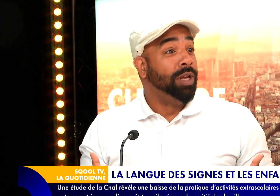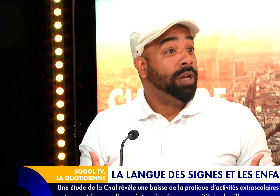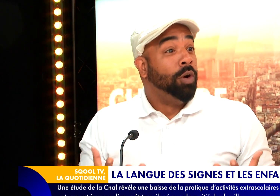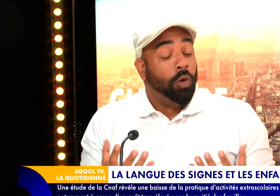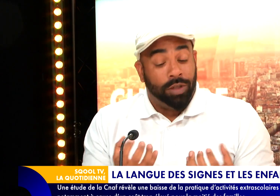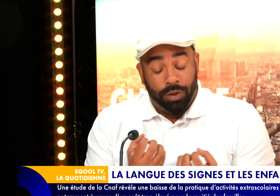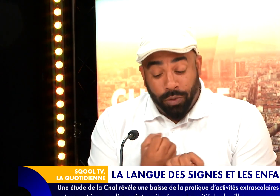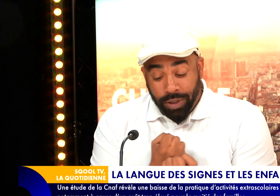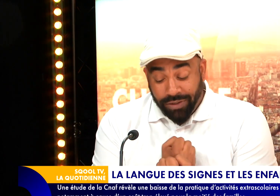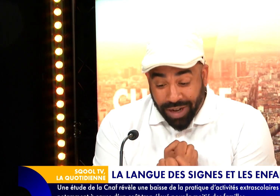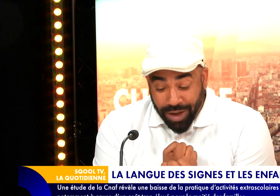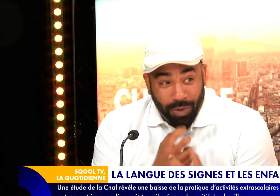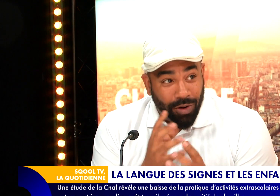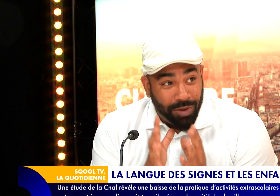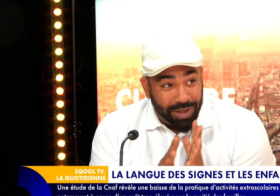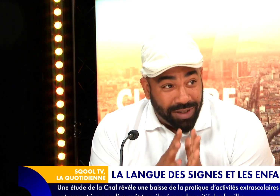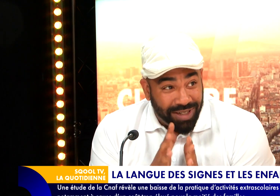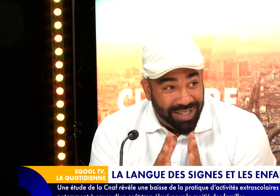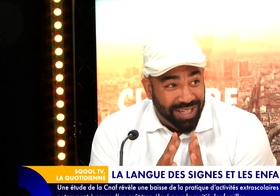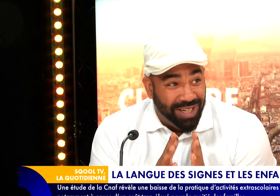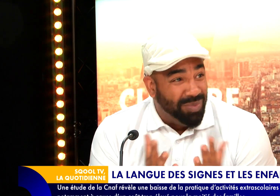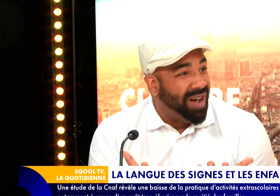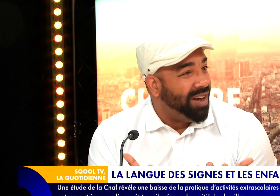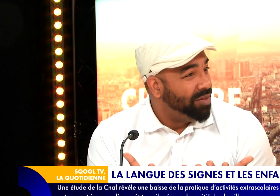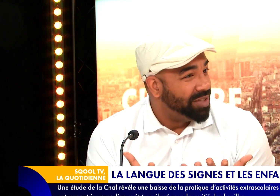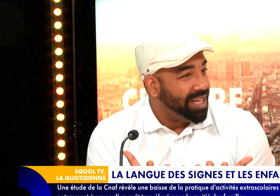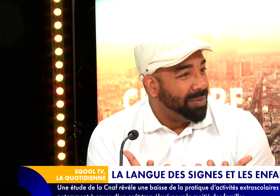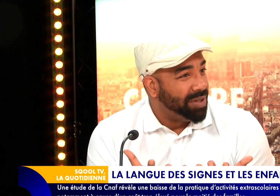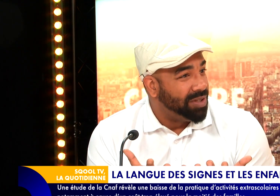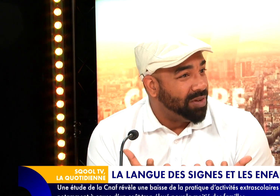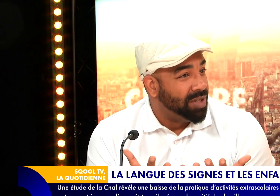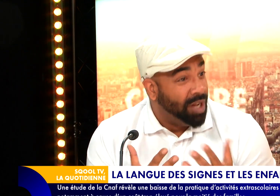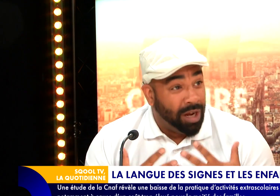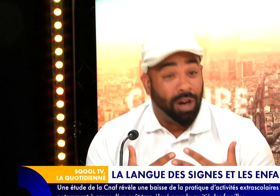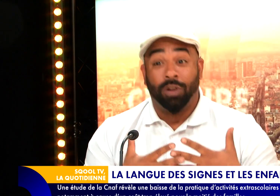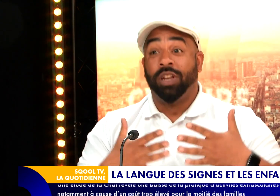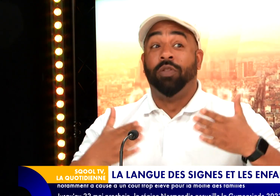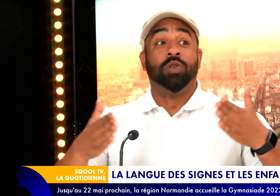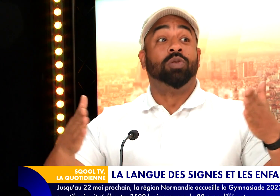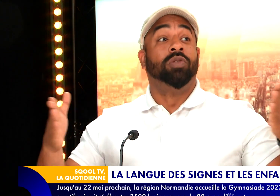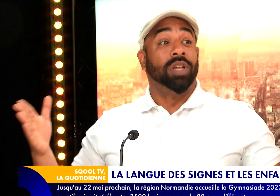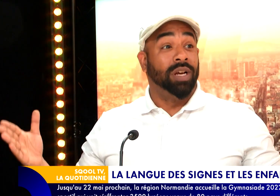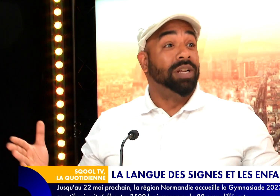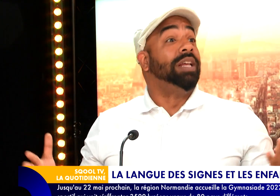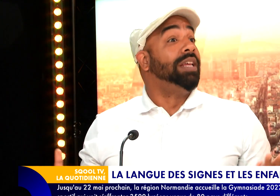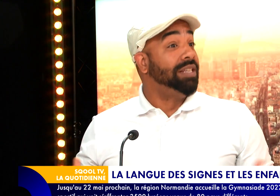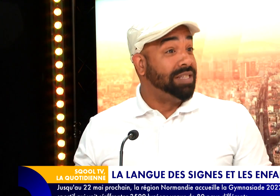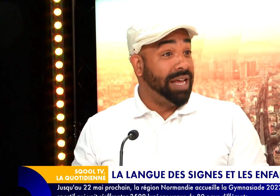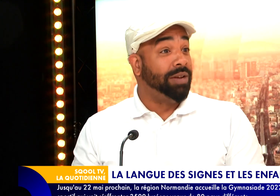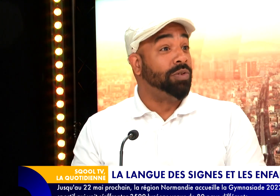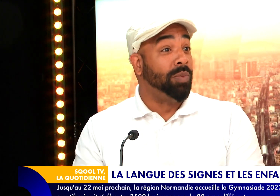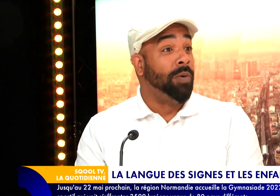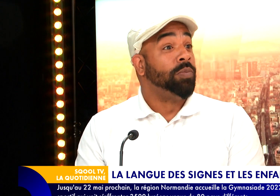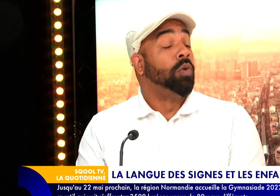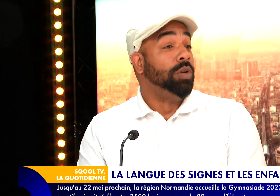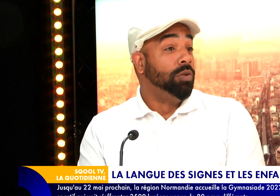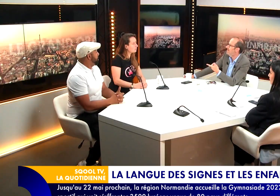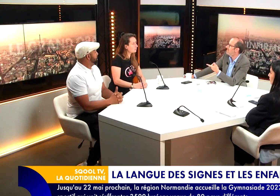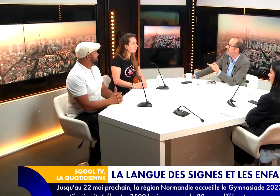donné, si on est vraiment comme ça en train de signer, non, ça n'a pas de sens. Alors, donc ça vous a changé dans le reste de votre vie, c'est ça que vous voulez dire? Mélie, c'est